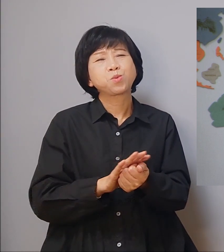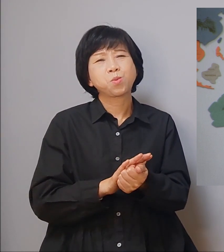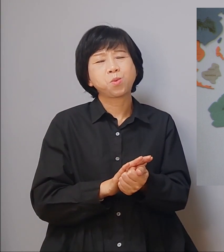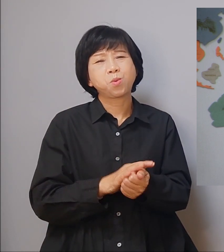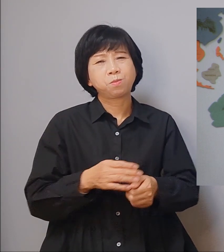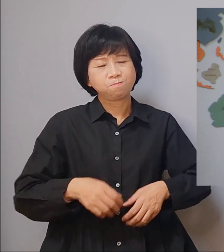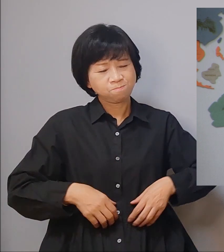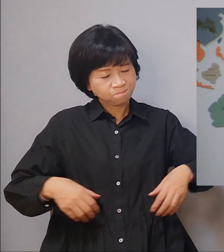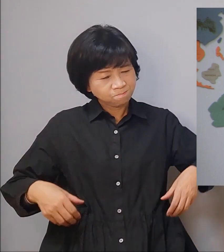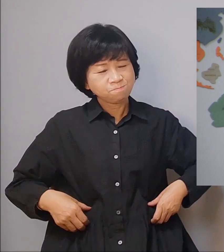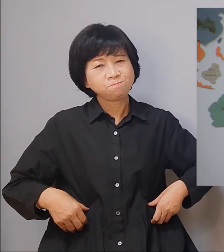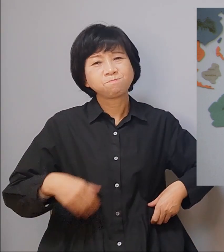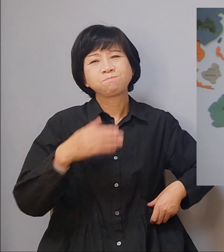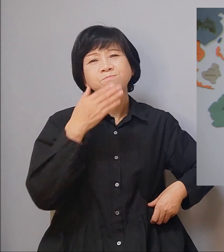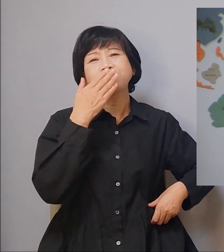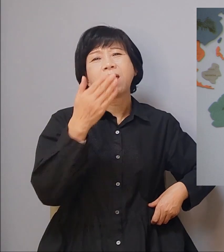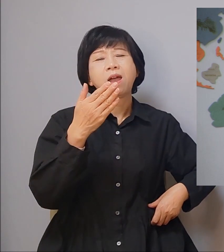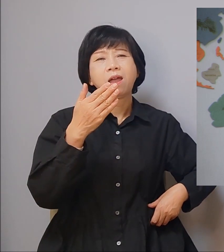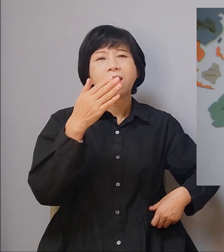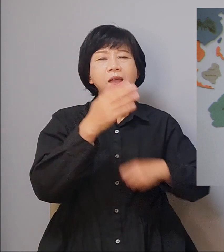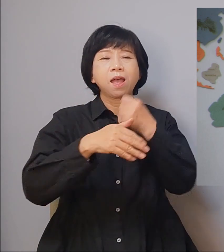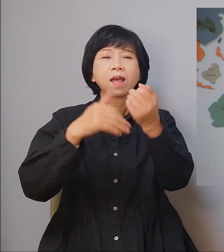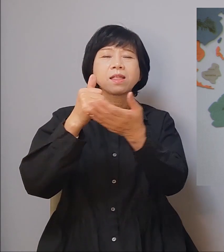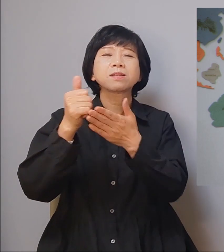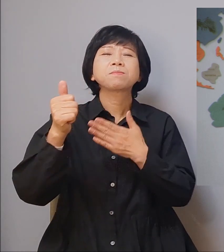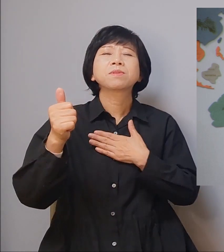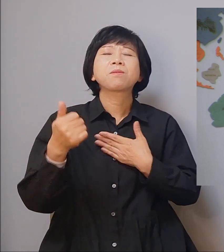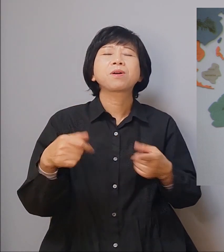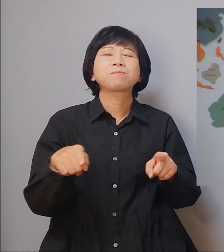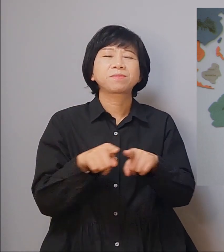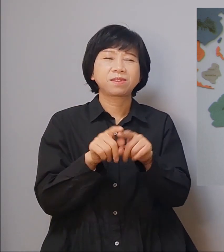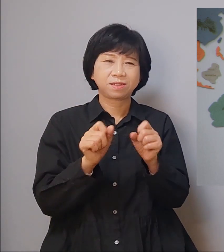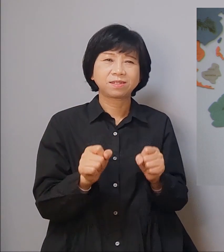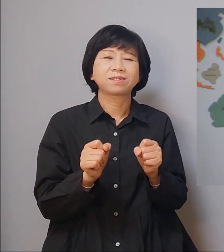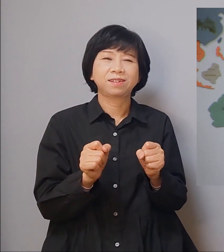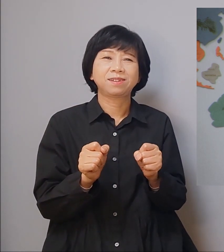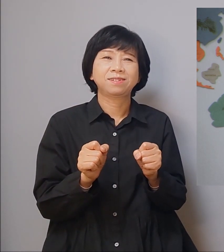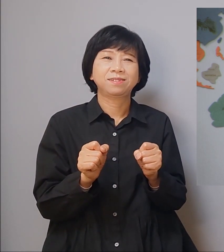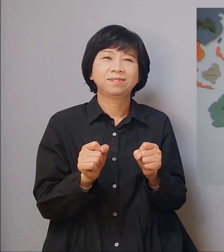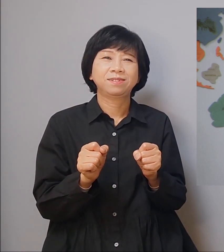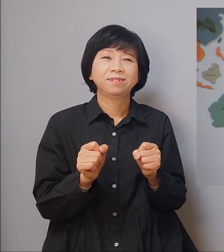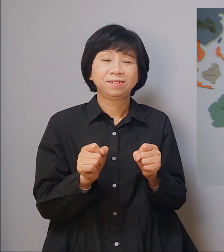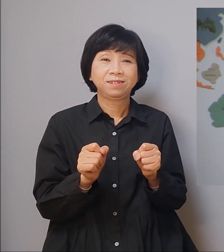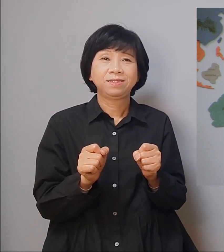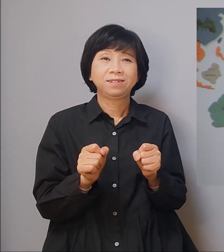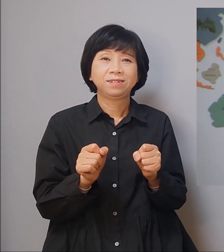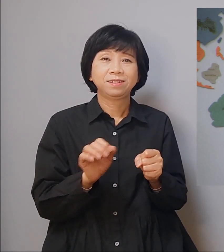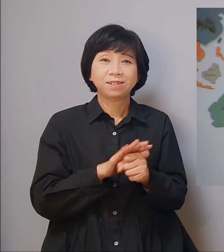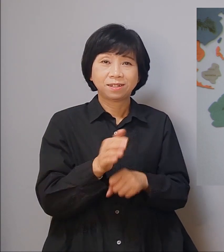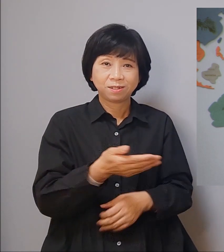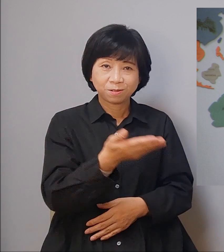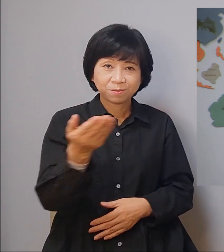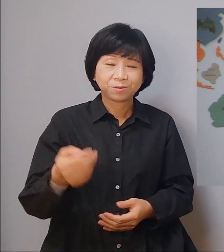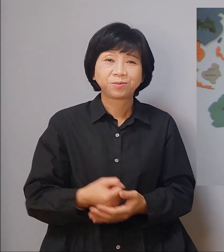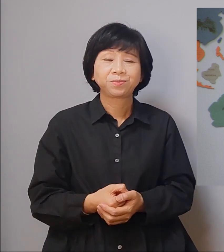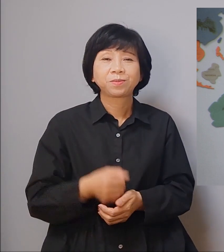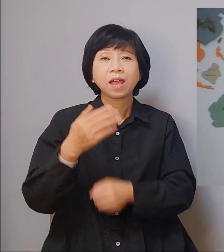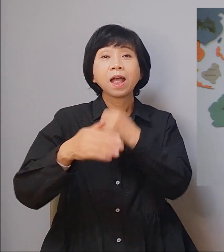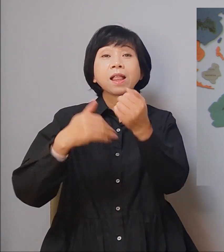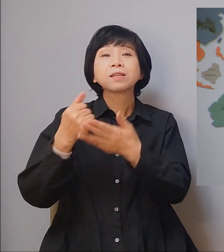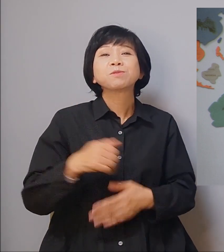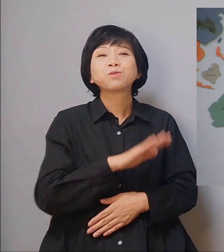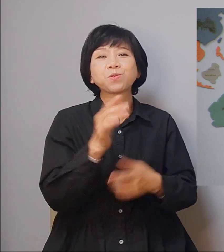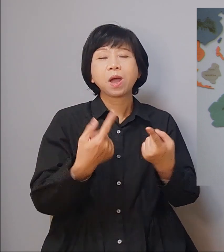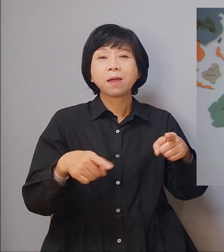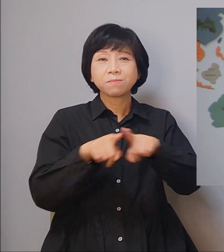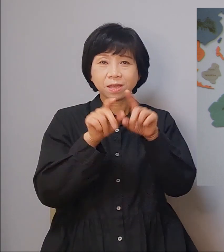만드는데요. 임마누엘, 하나님이 우리와 함께 하신다. 사랑하는 성도 여러분, 하나님이 우리와 함께